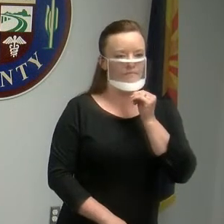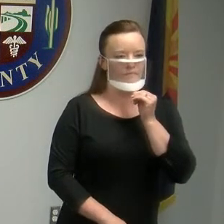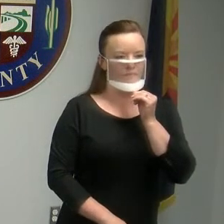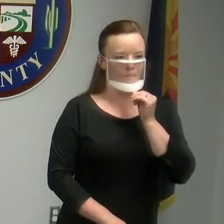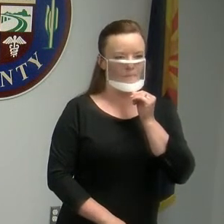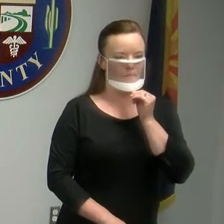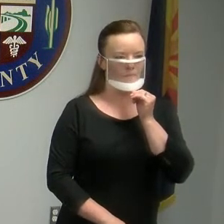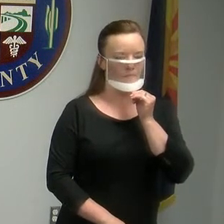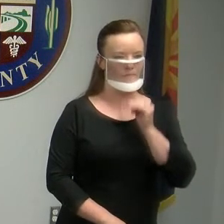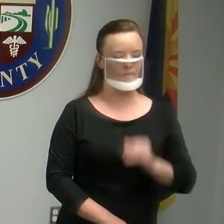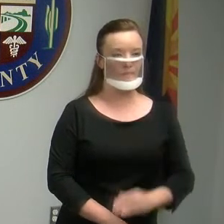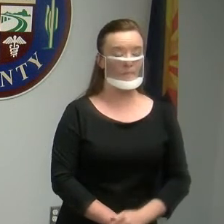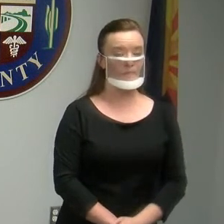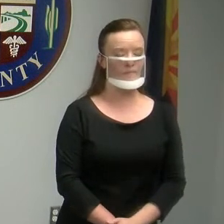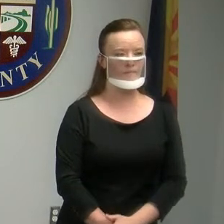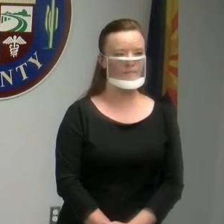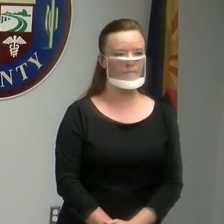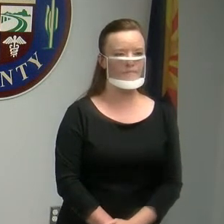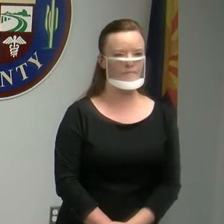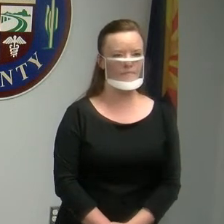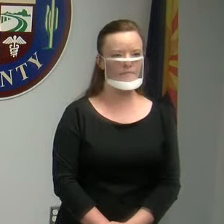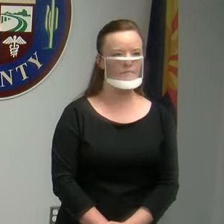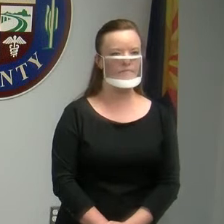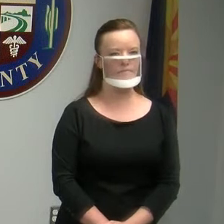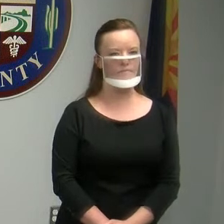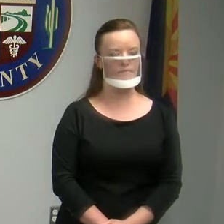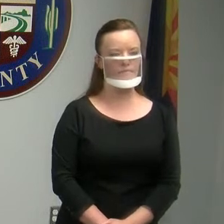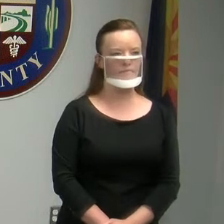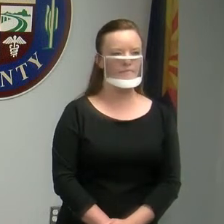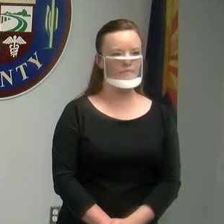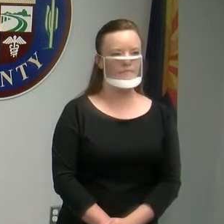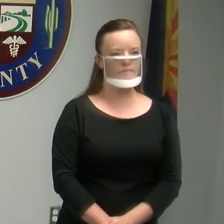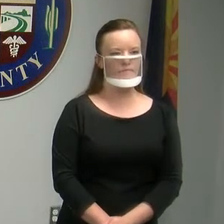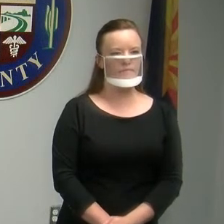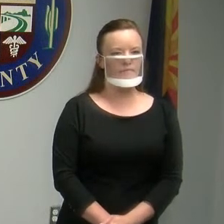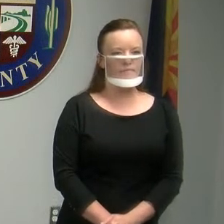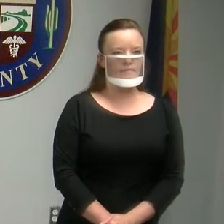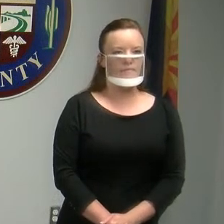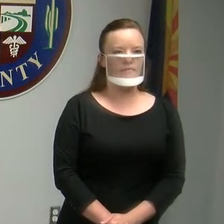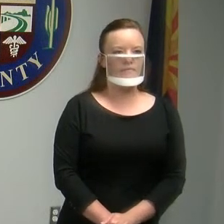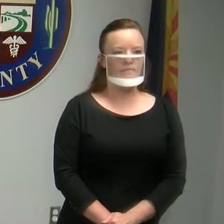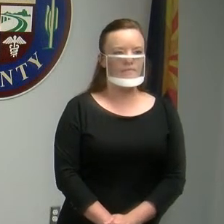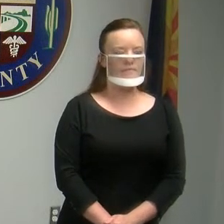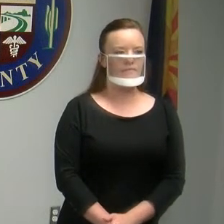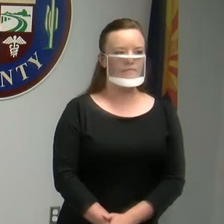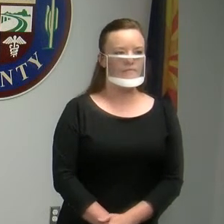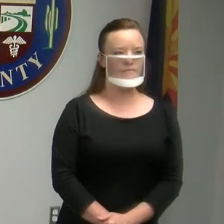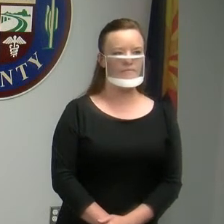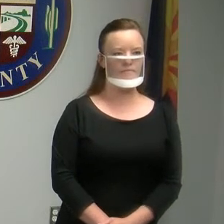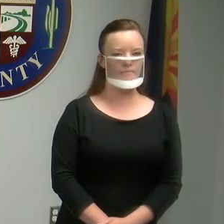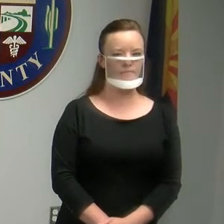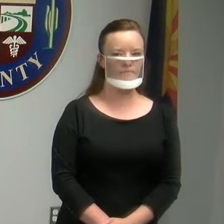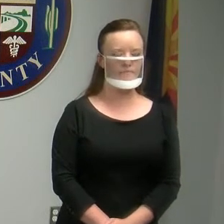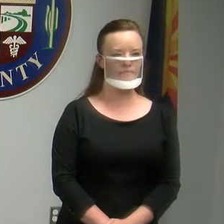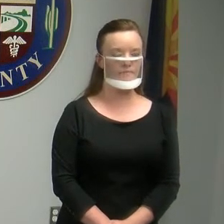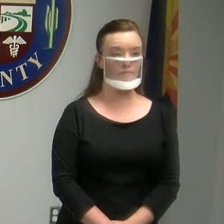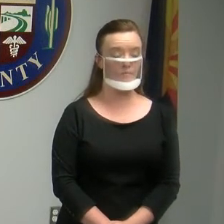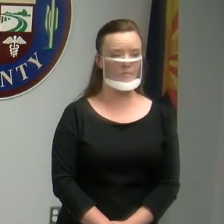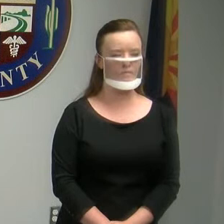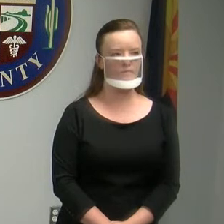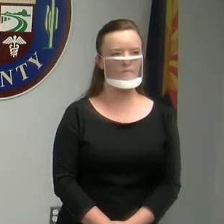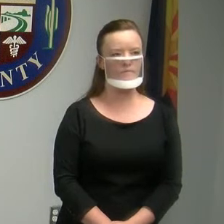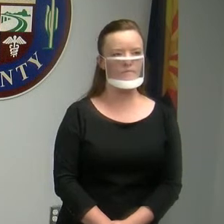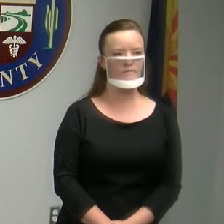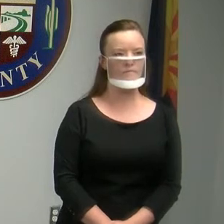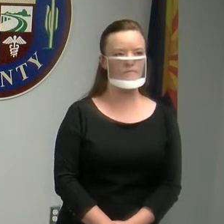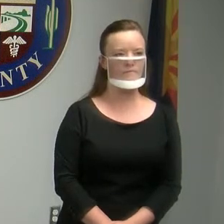están fuera de nuestro control, como mostramos el tiempo que se tardan los laboratorios en hacer las pruebas y tener resultados y reportarlo